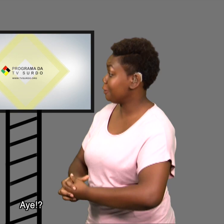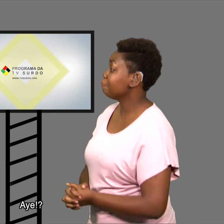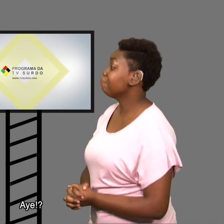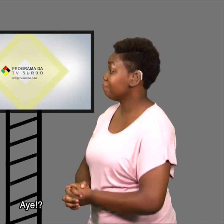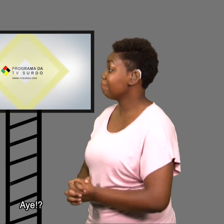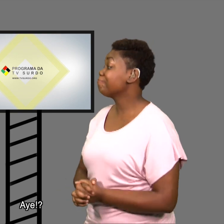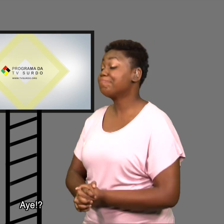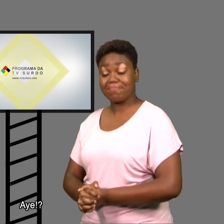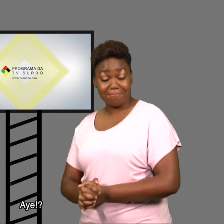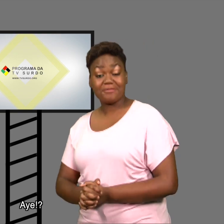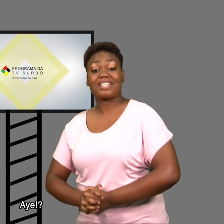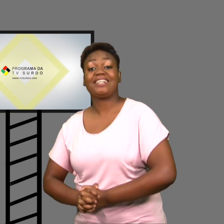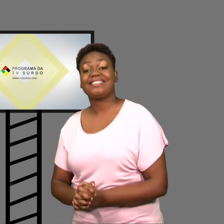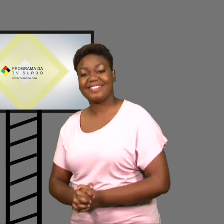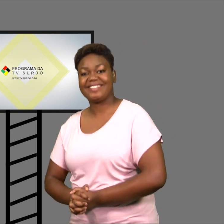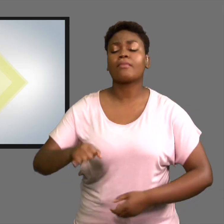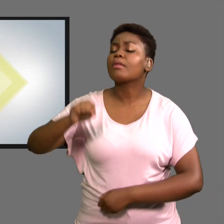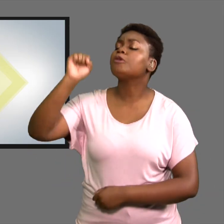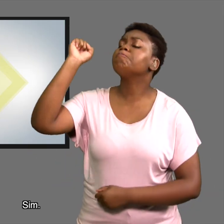Oh, yeah.